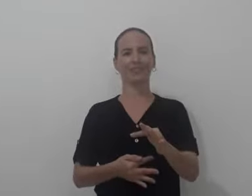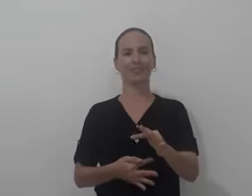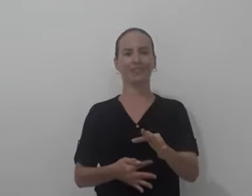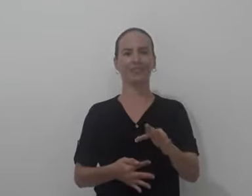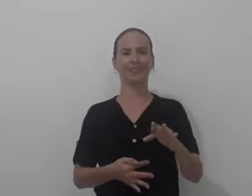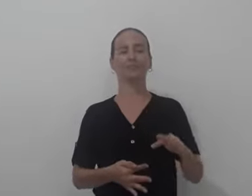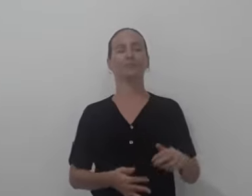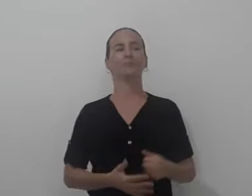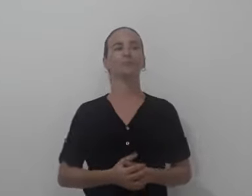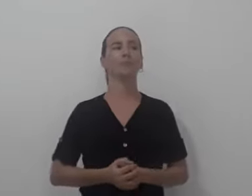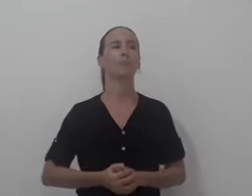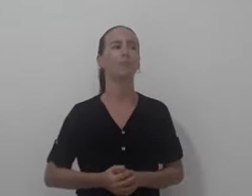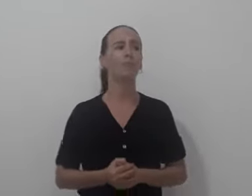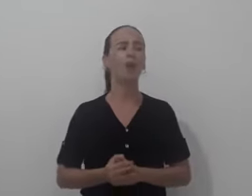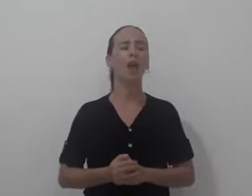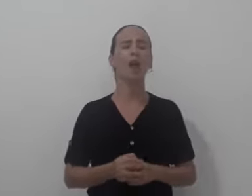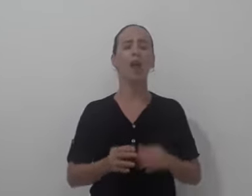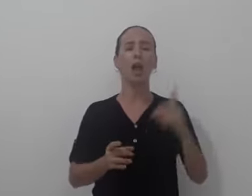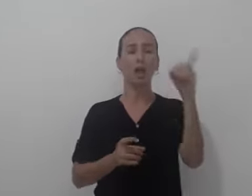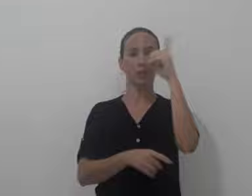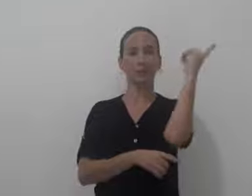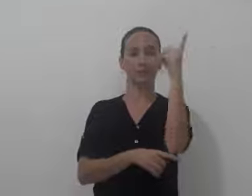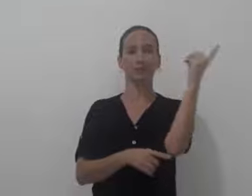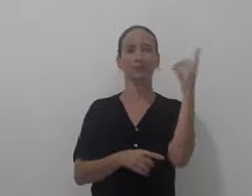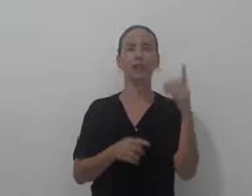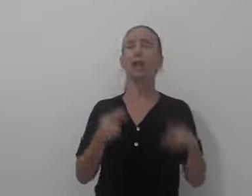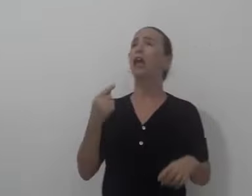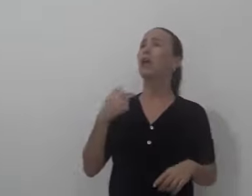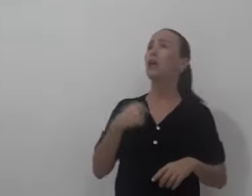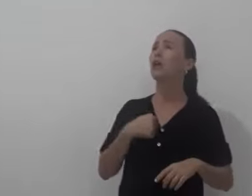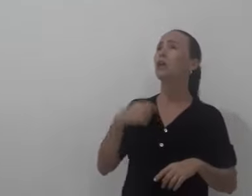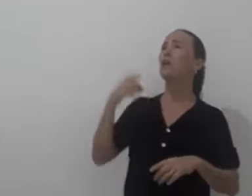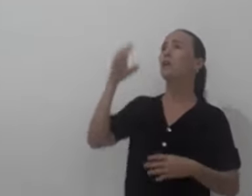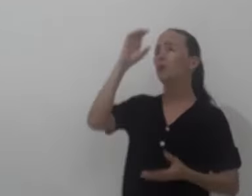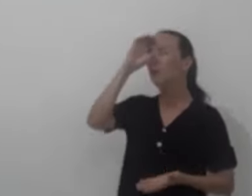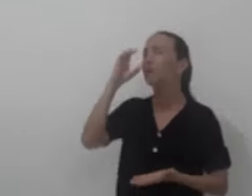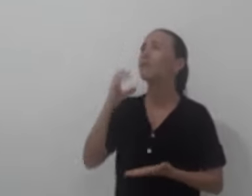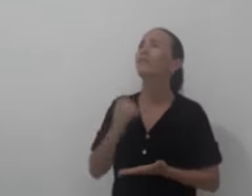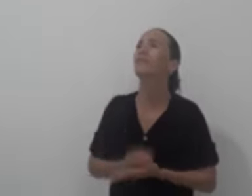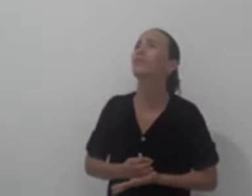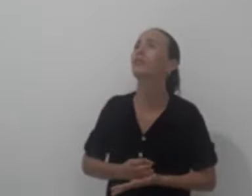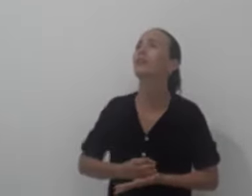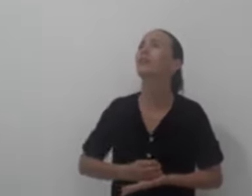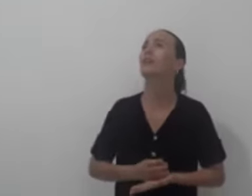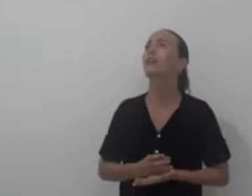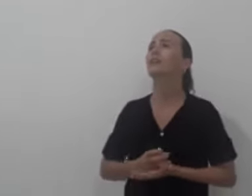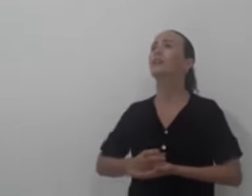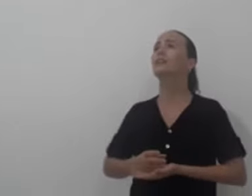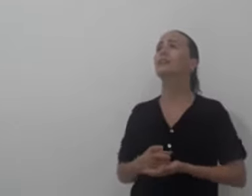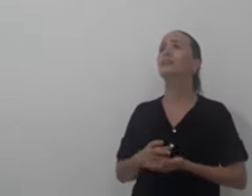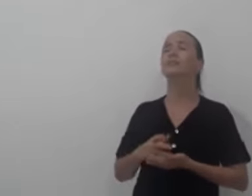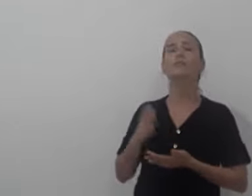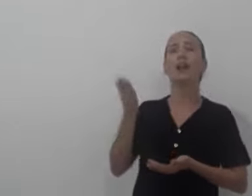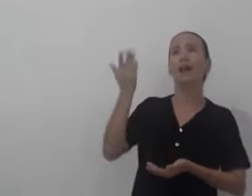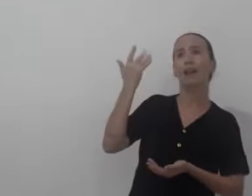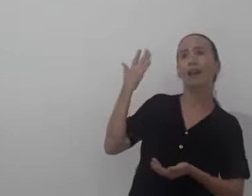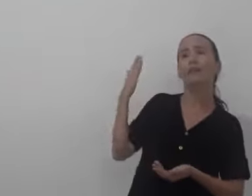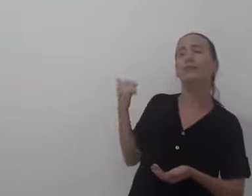esperei confiadamente pelo Senhor, ele se inclinou para mim e me ouviu quando clamei por socorro. Tirou-me de